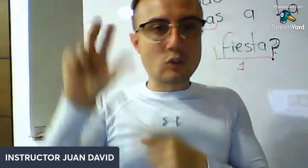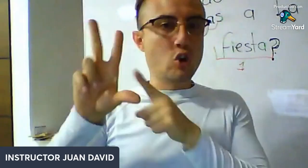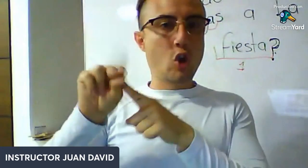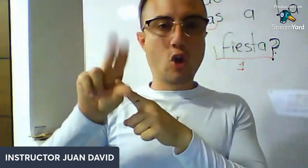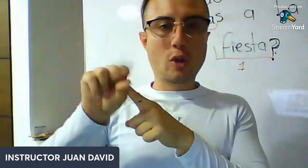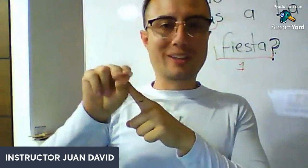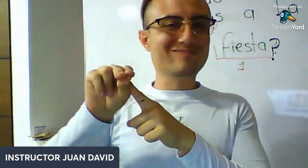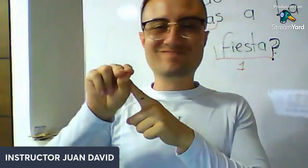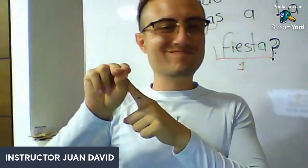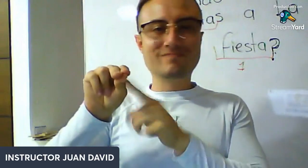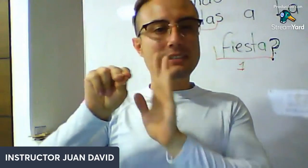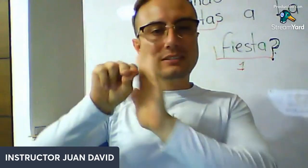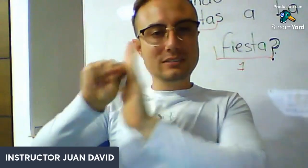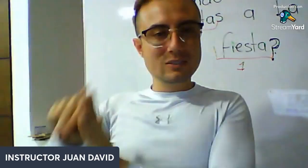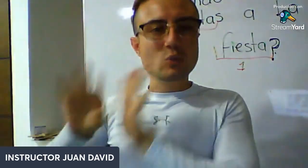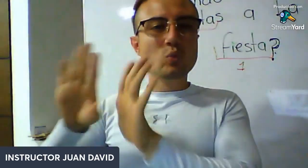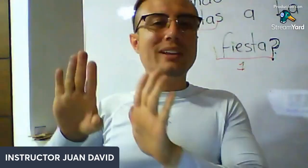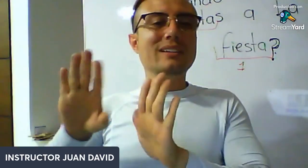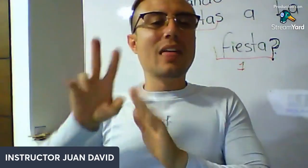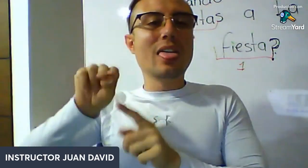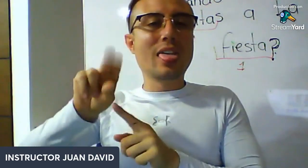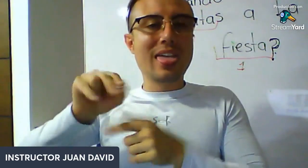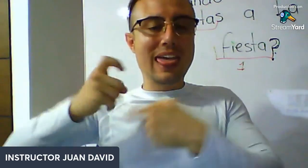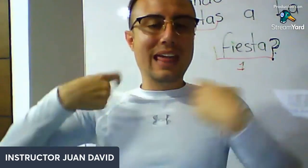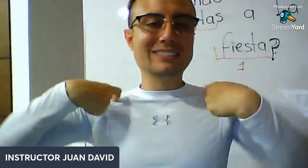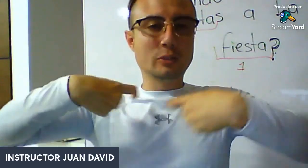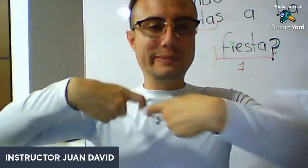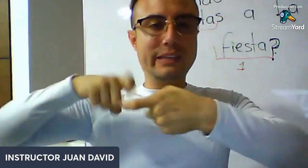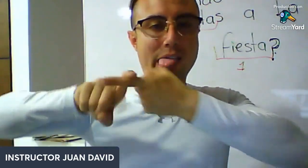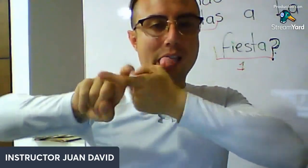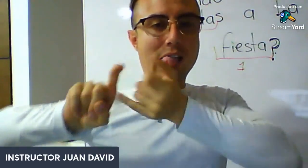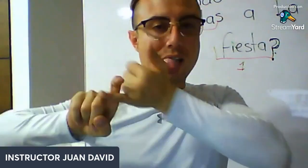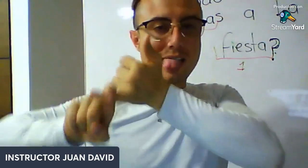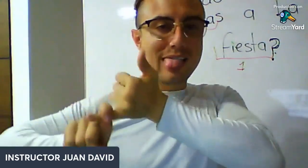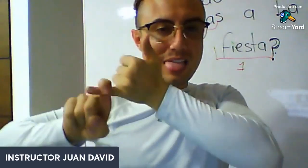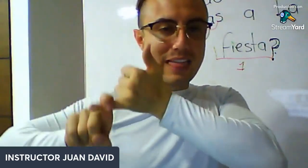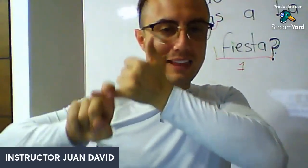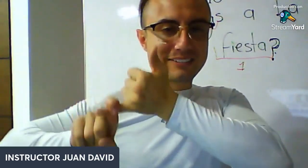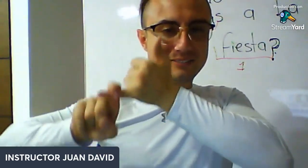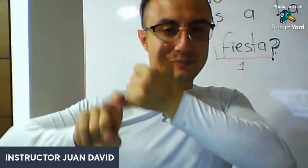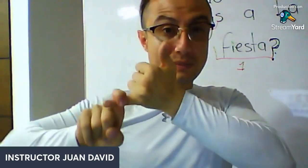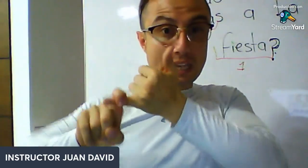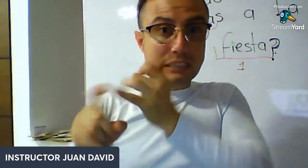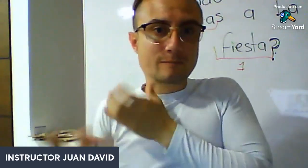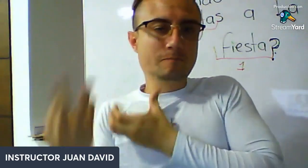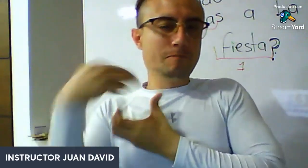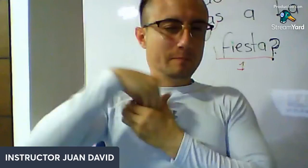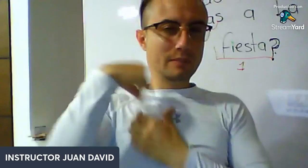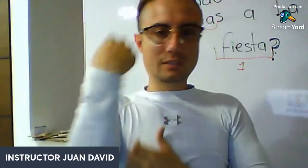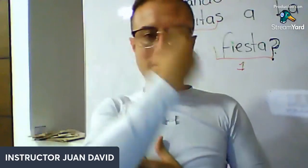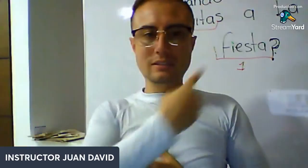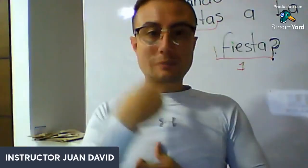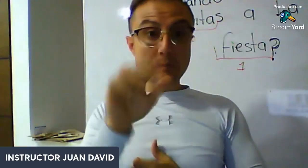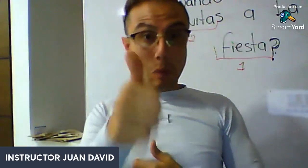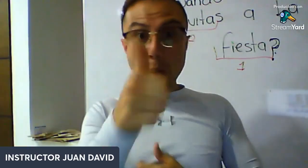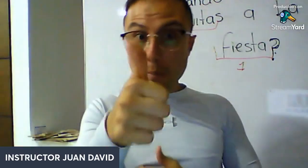bien recuerda que esa seña de no no la tienes que hacer eso es un es una orden o es una regla del